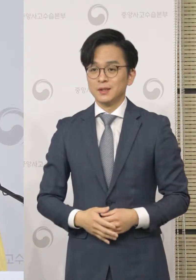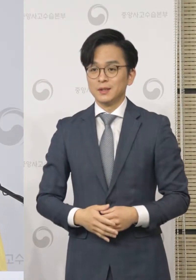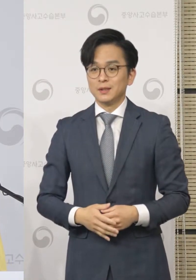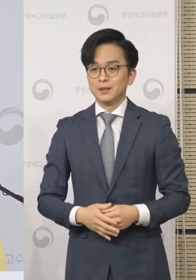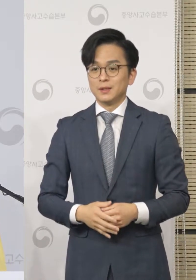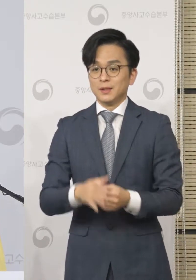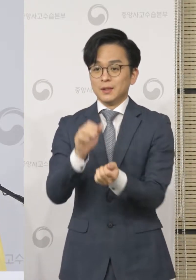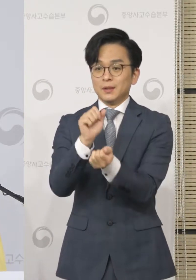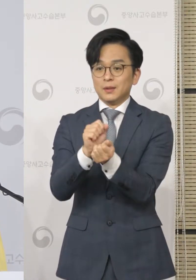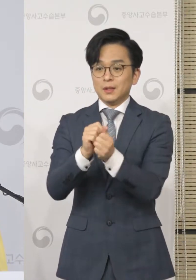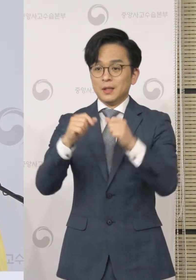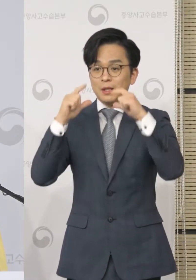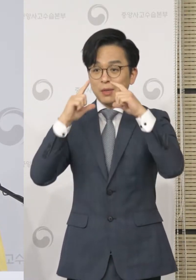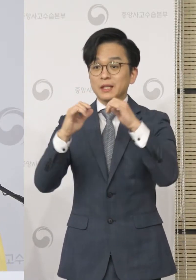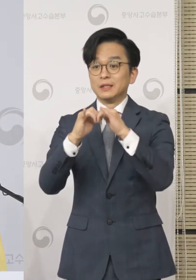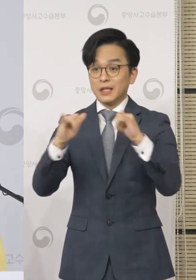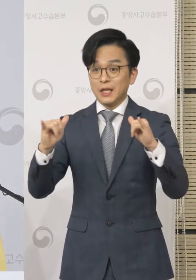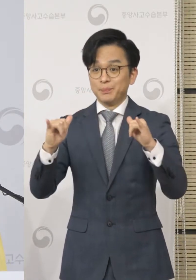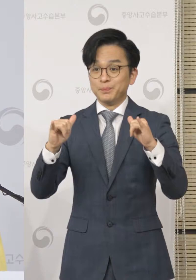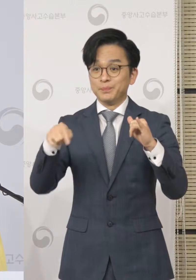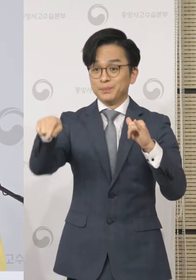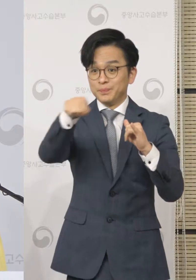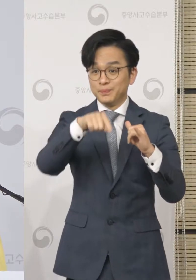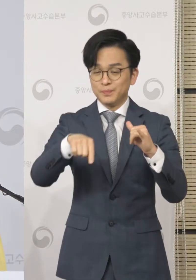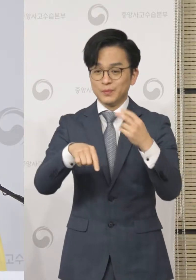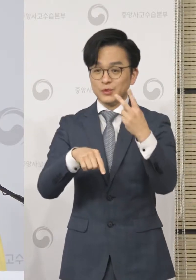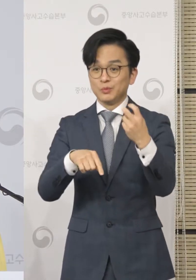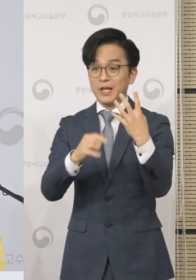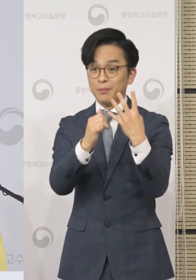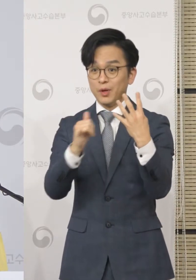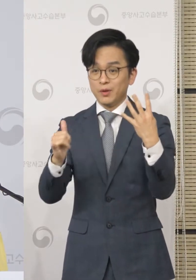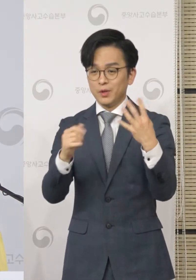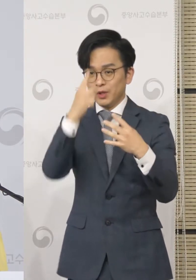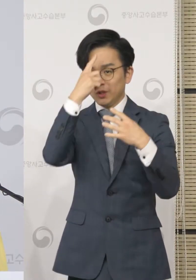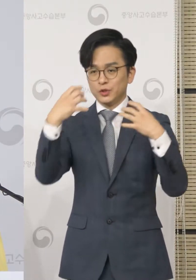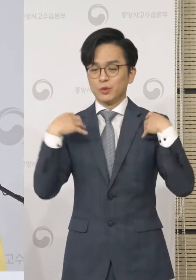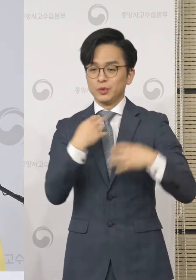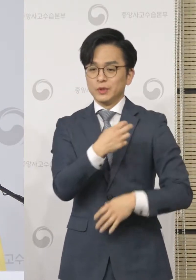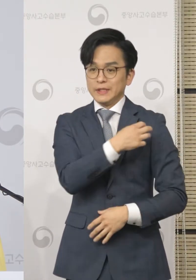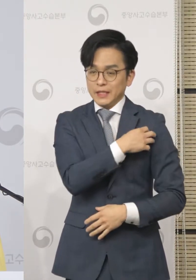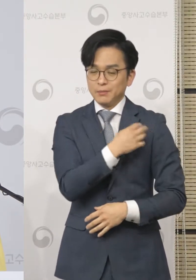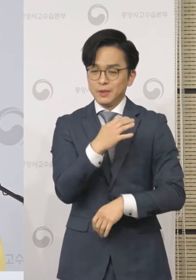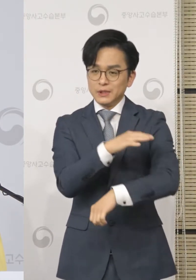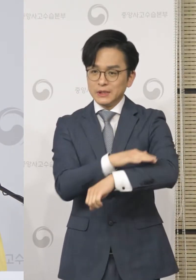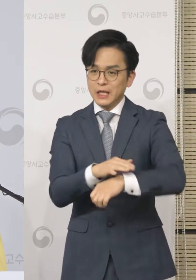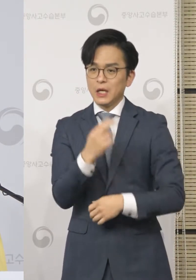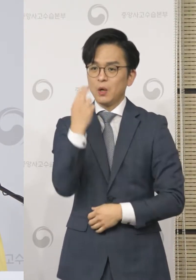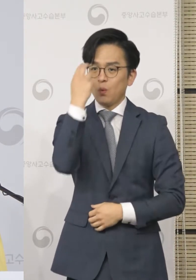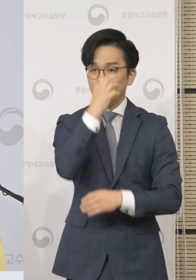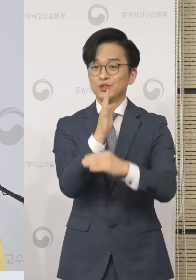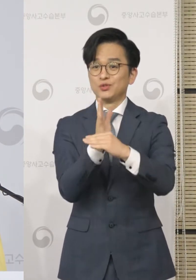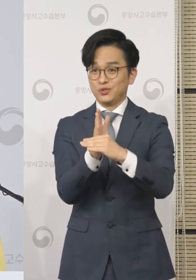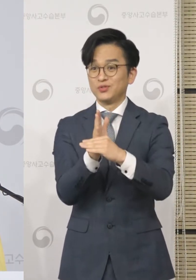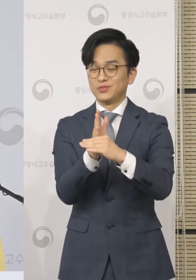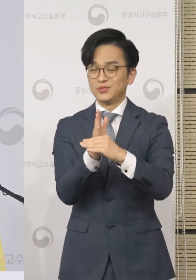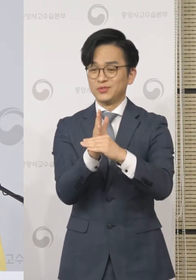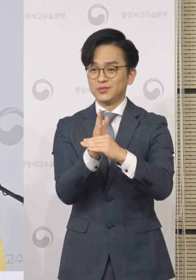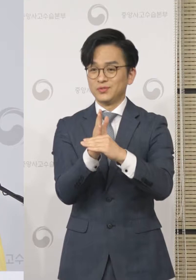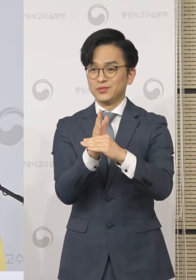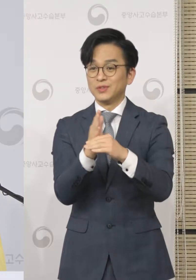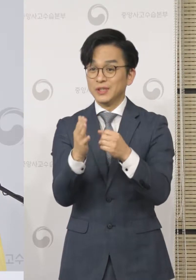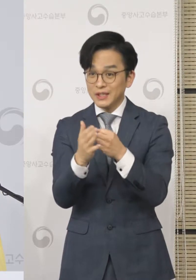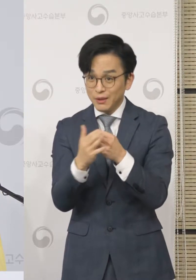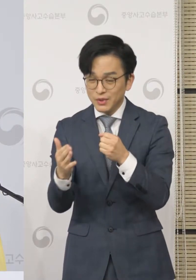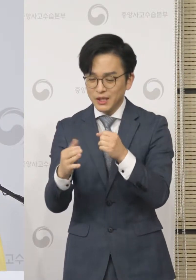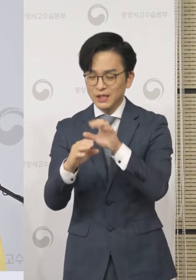발생한 모든 확진 환자는 정부의 방역망 하에서 발생하거나 관리되고 있어 신종 코로나 바이러스는